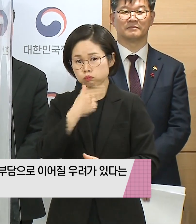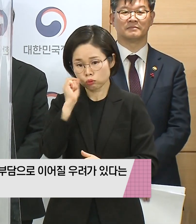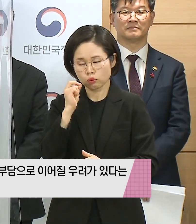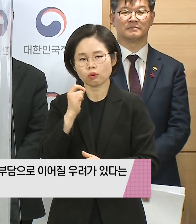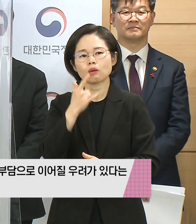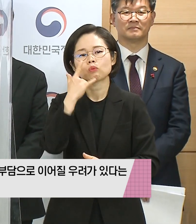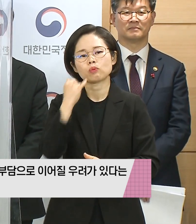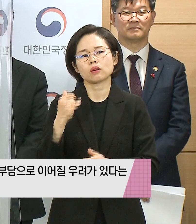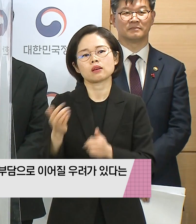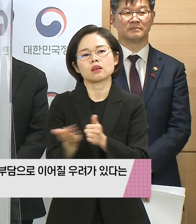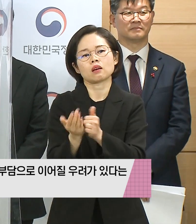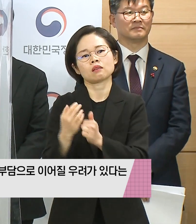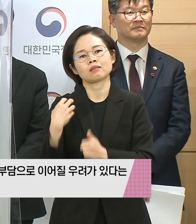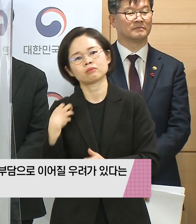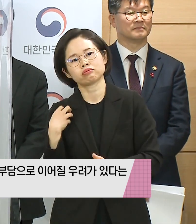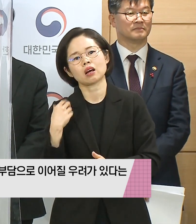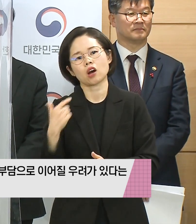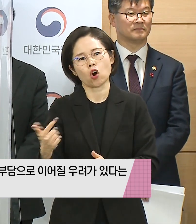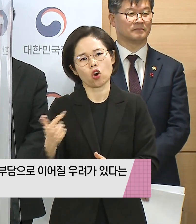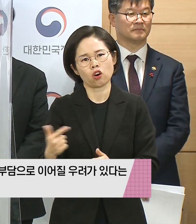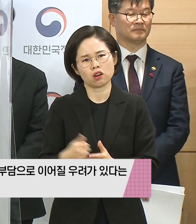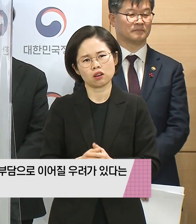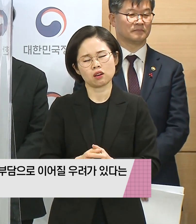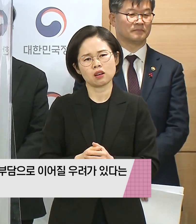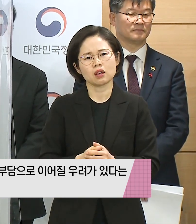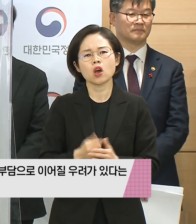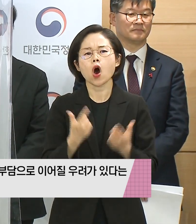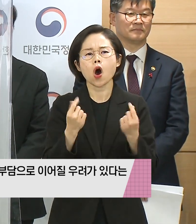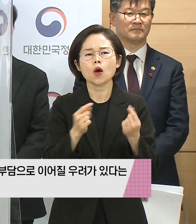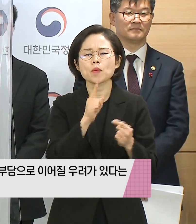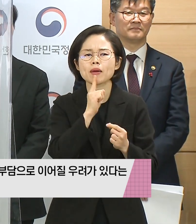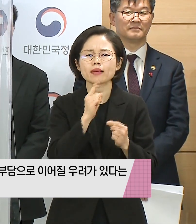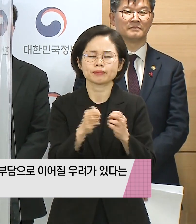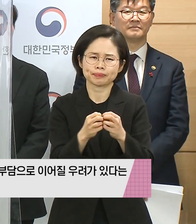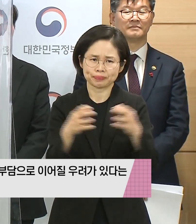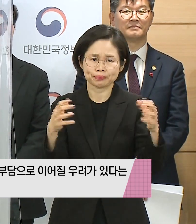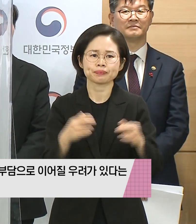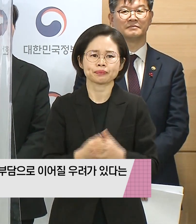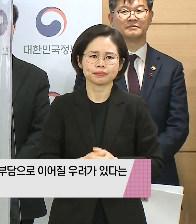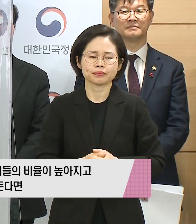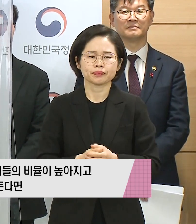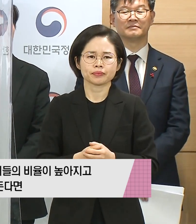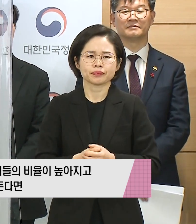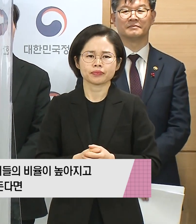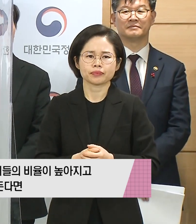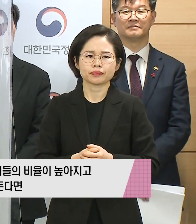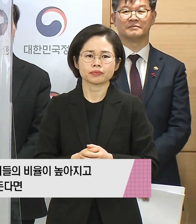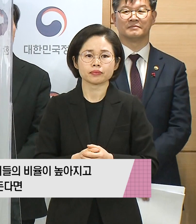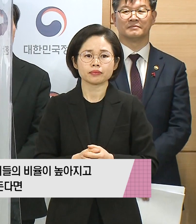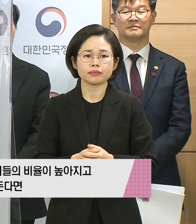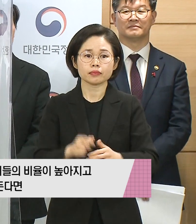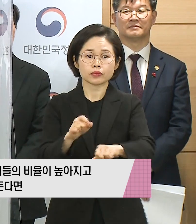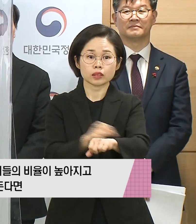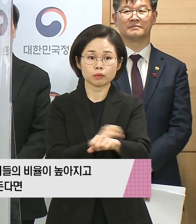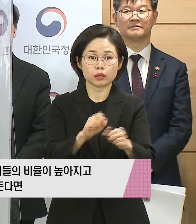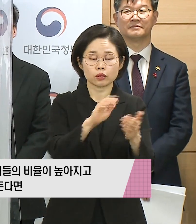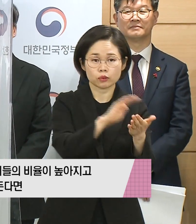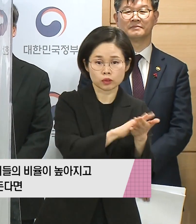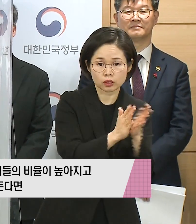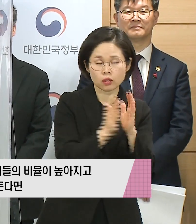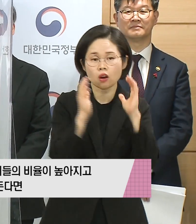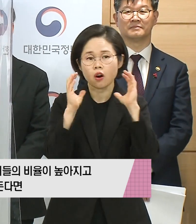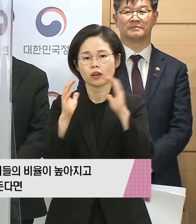부담으로 이어질 우려가 있다는 지적이 꾸준히 제기되어 왔습니다. 특히 유치원과